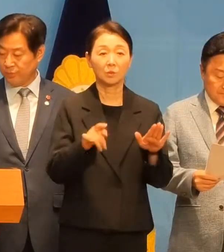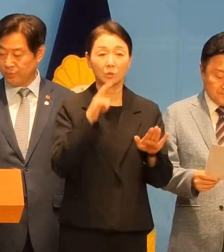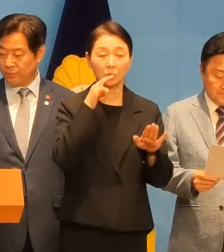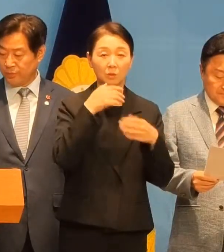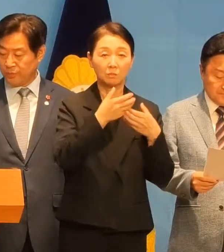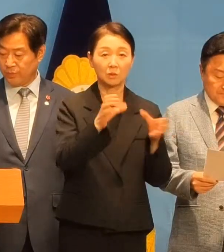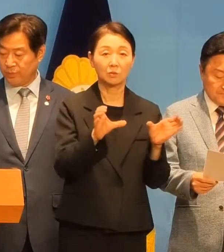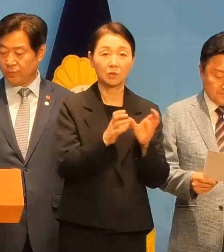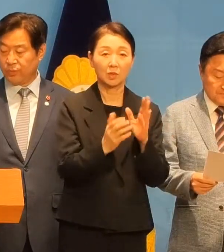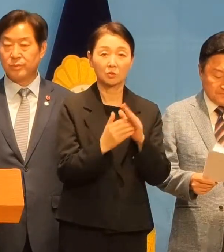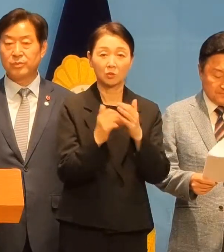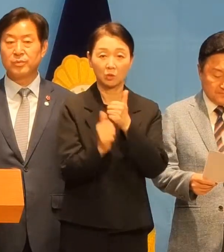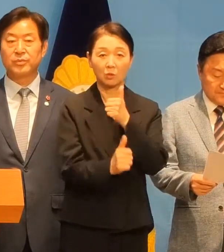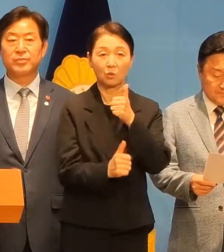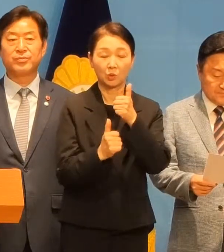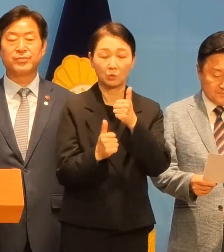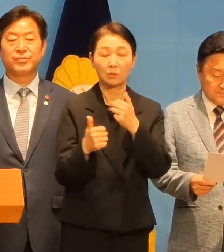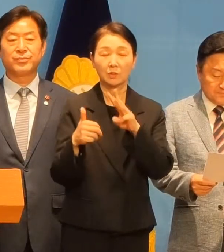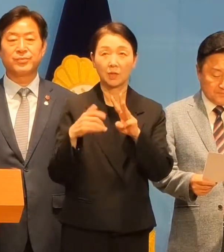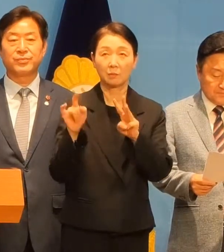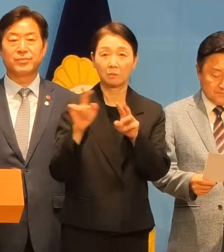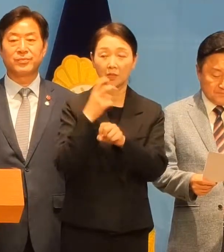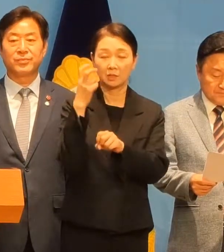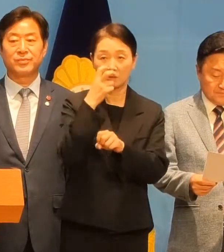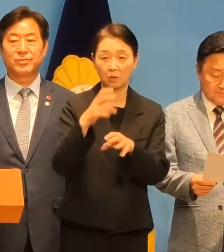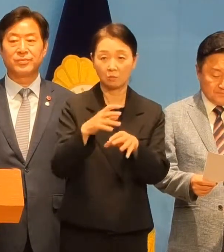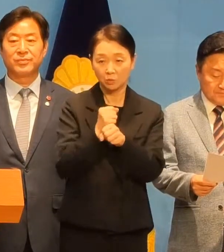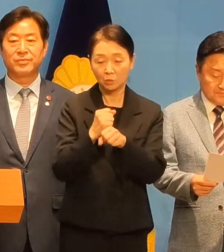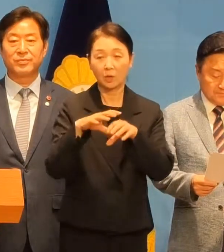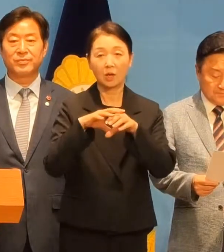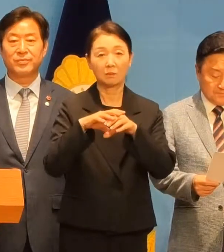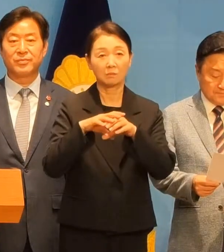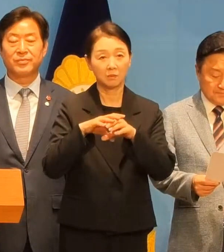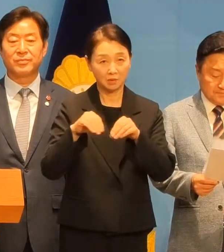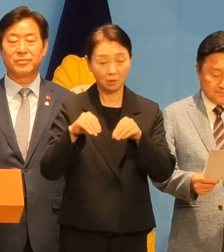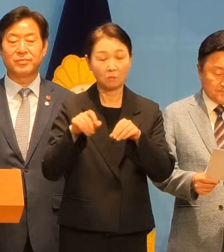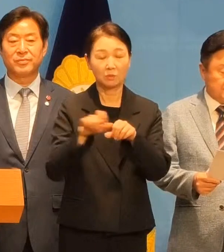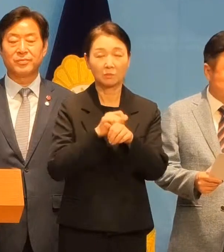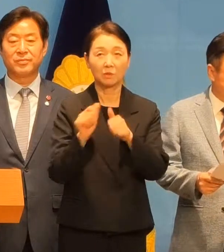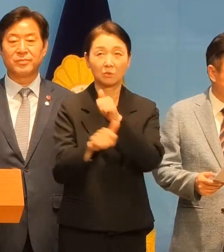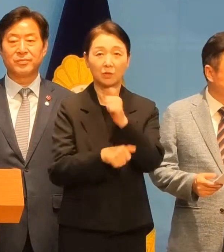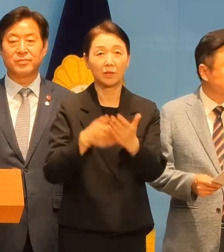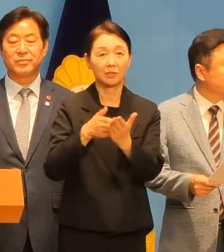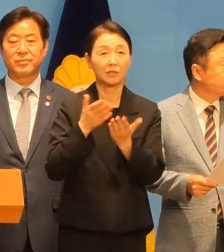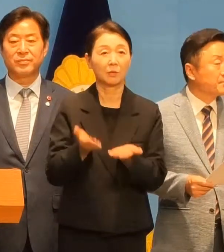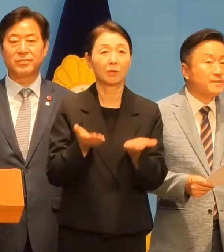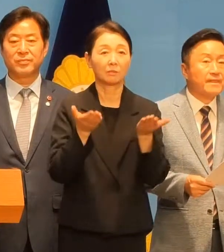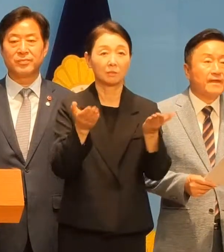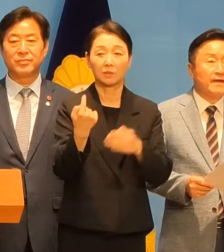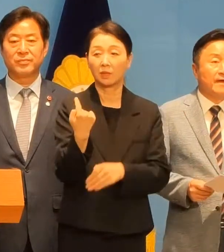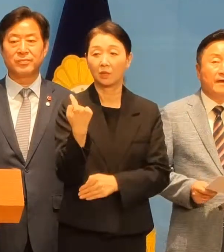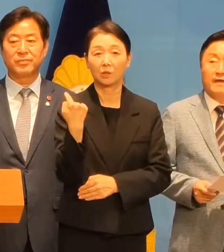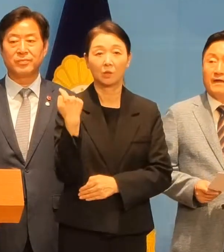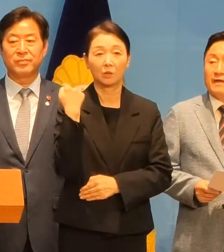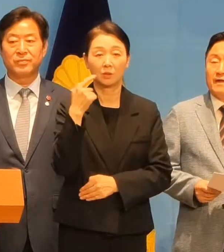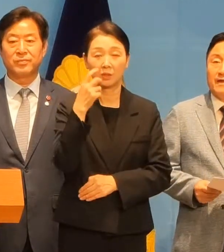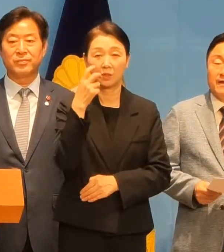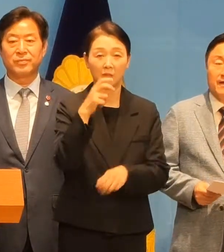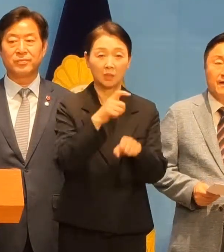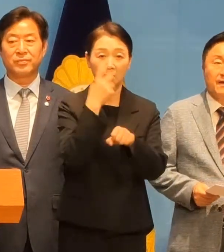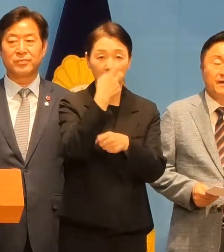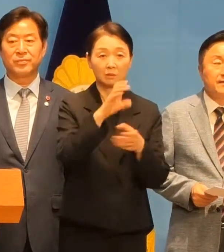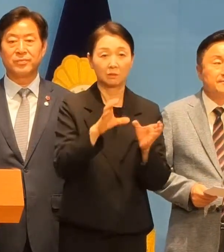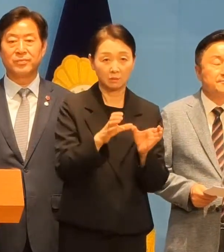더불어민주당 최고위원 및 3대 특검 종합대응특위 기자회견 있겠습니다. 어제 있었던